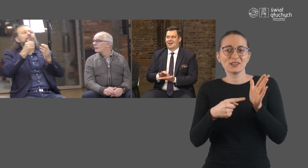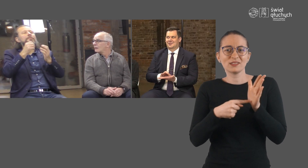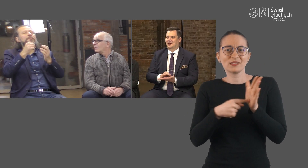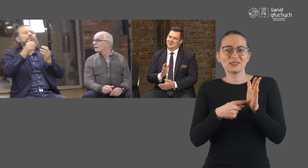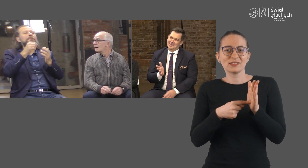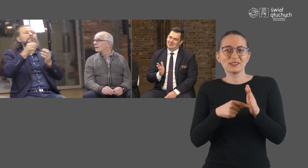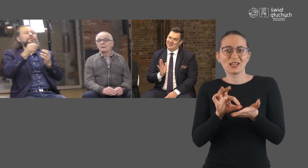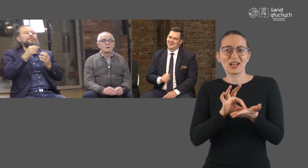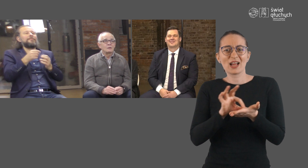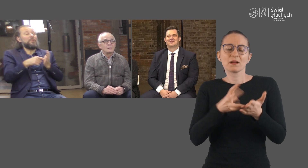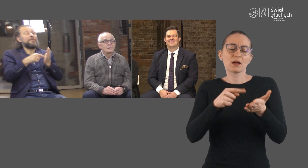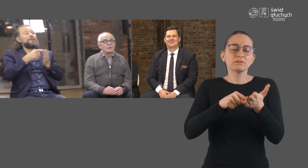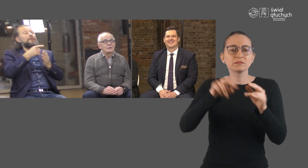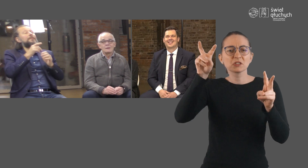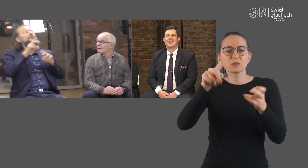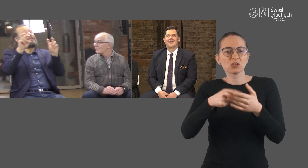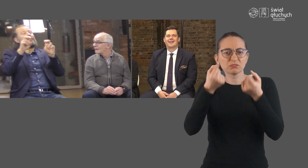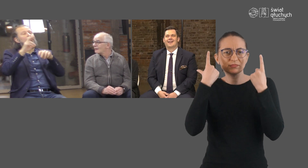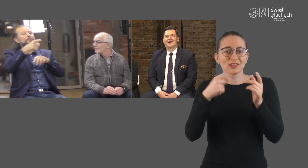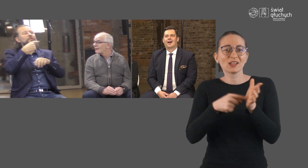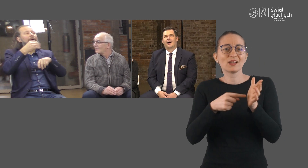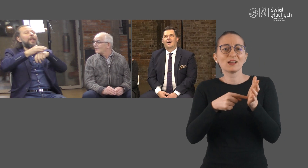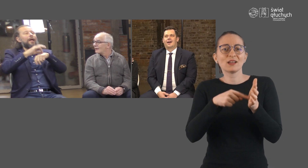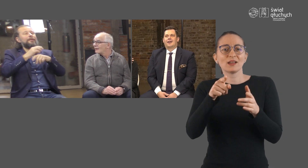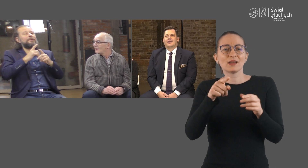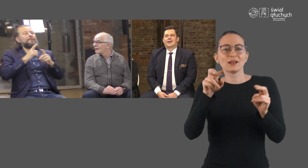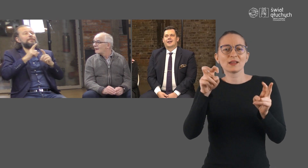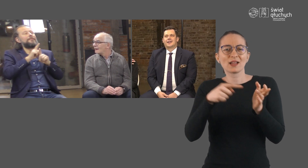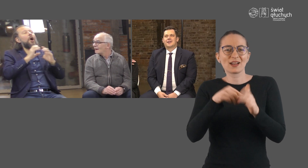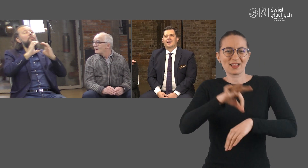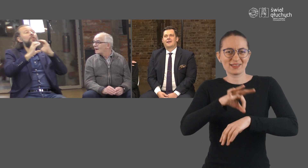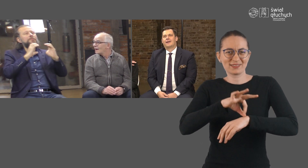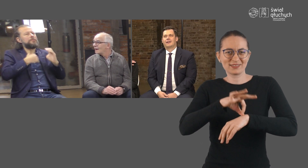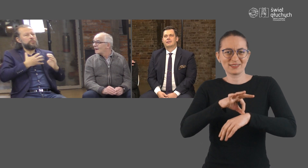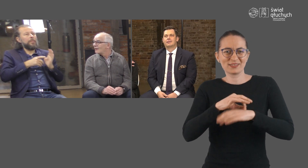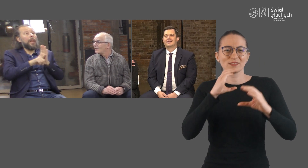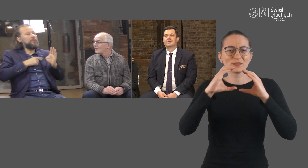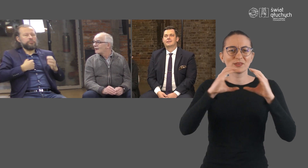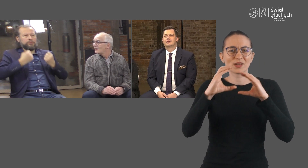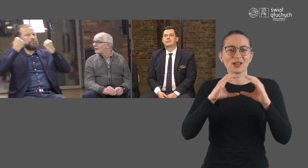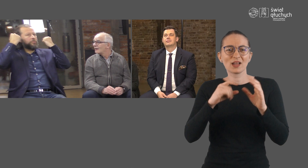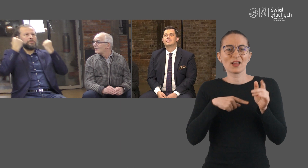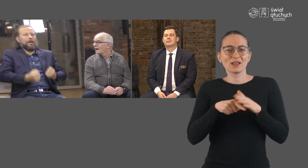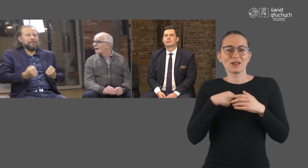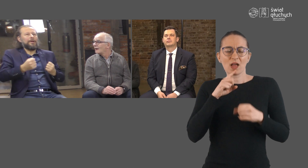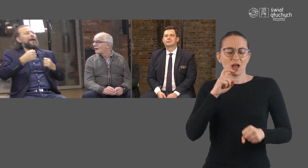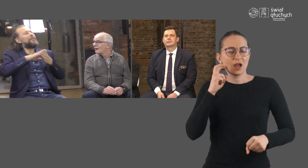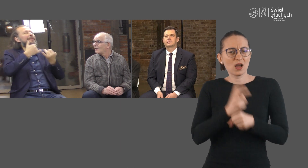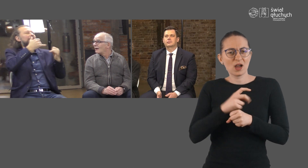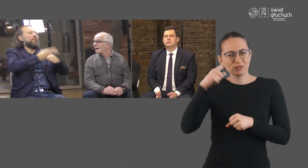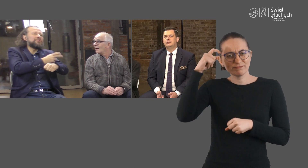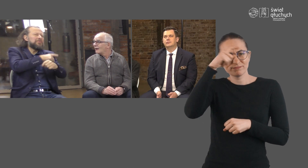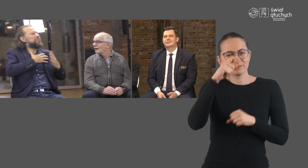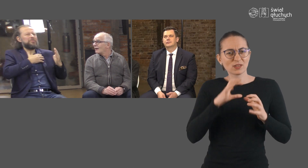Przyjmujecie lekarstwo, czy nie bardzo? No właśnie, tutaj przykład tego lekarza, też komunikacja jest